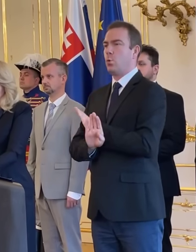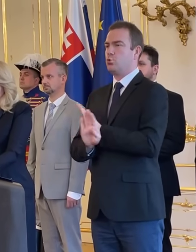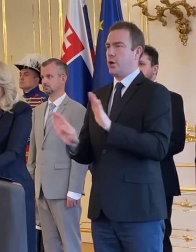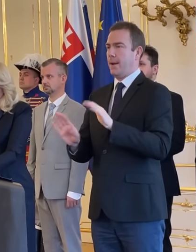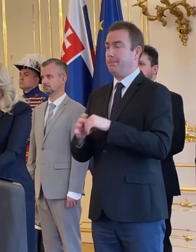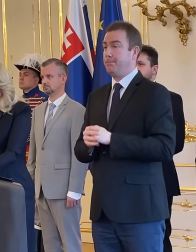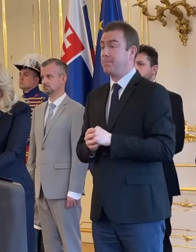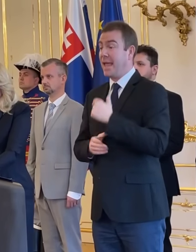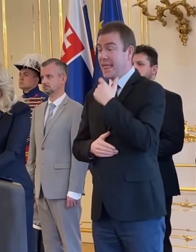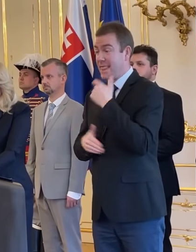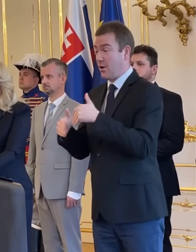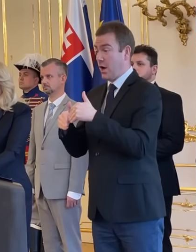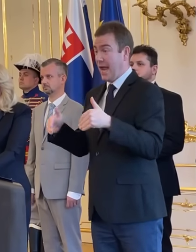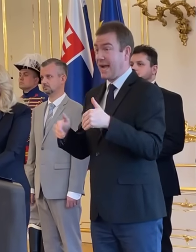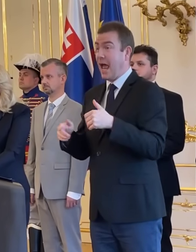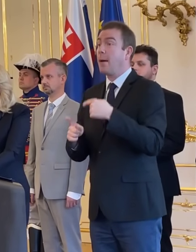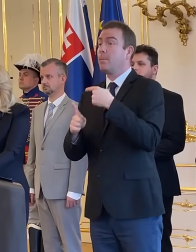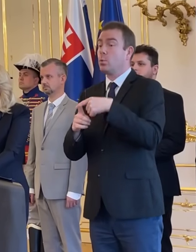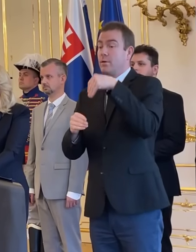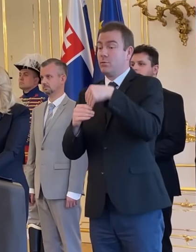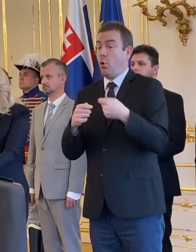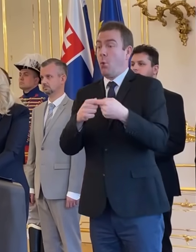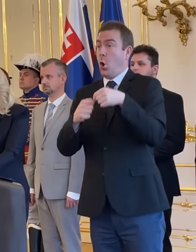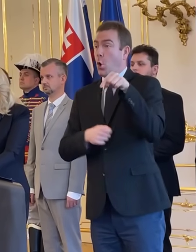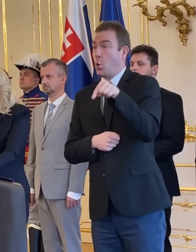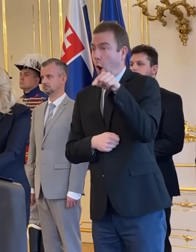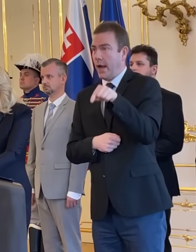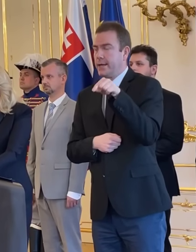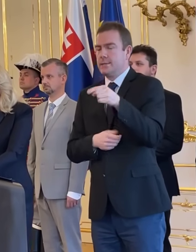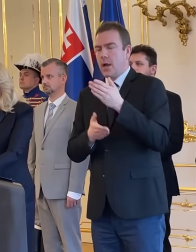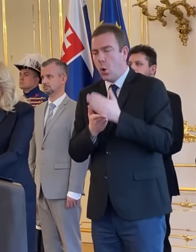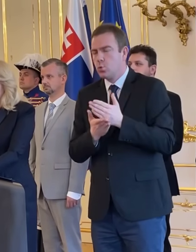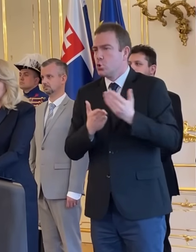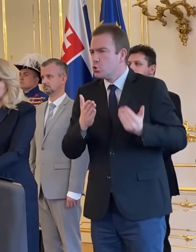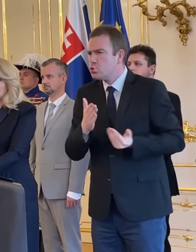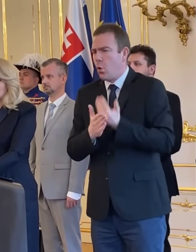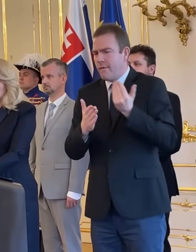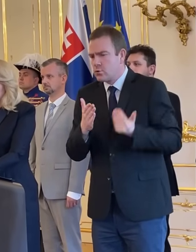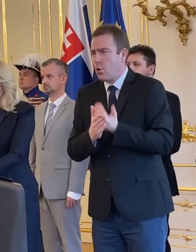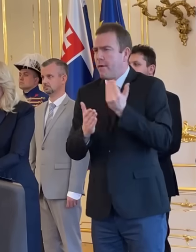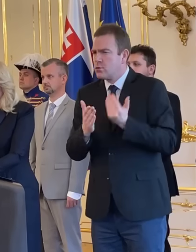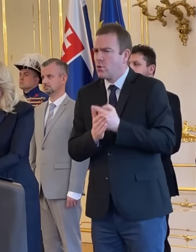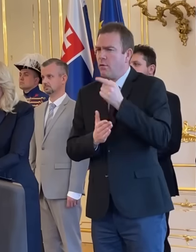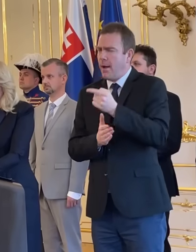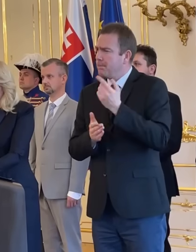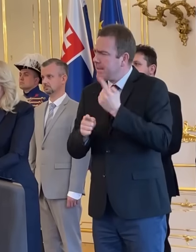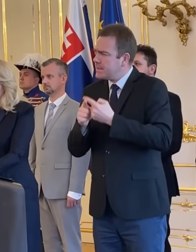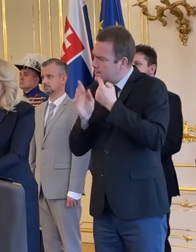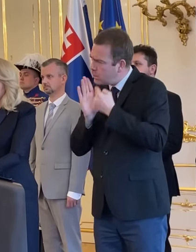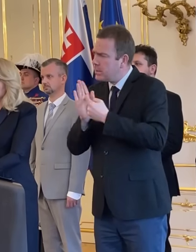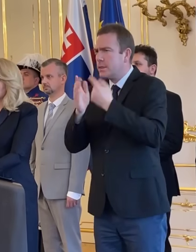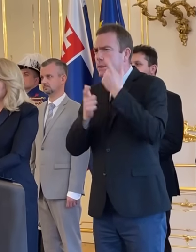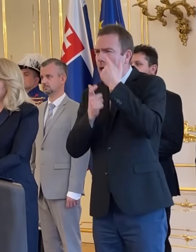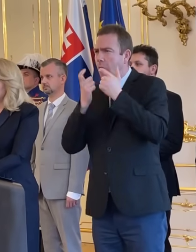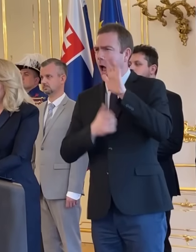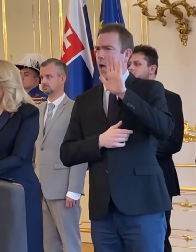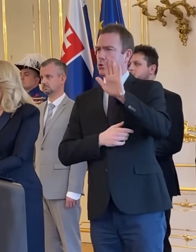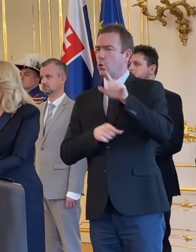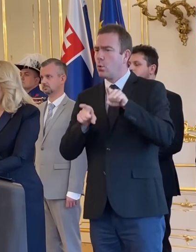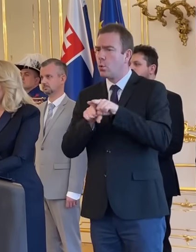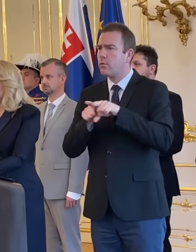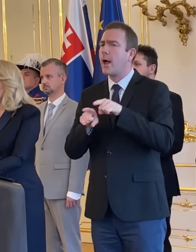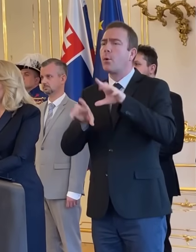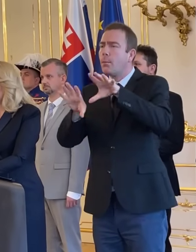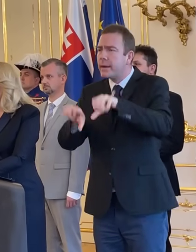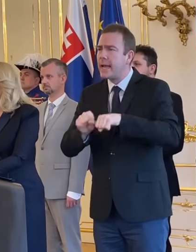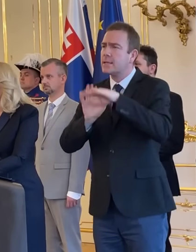vládna koalícia v nej opakovane a nespochybniteľne ukázala svoje stanovisko k novele, či už v procese jej